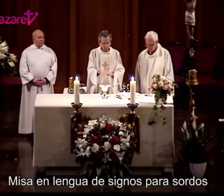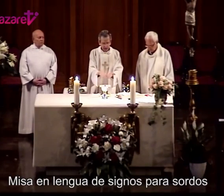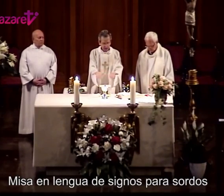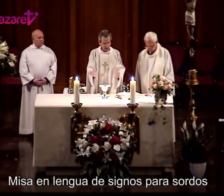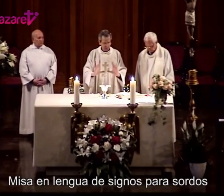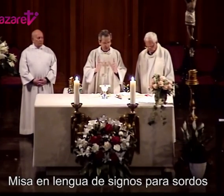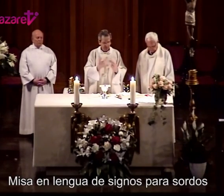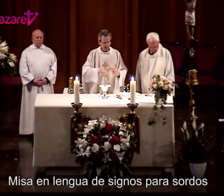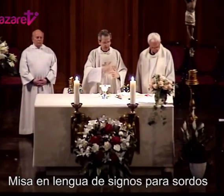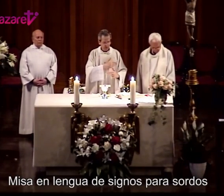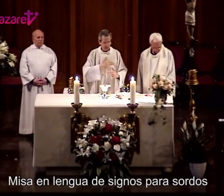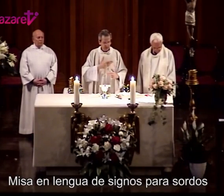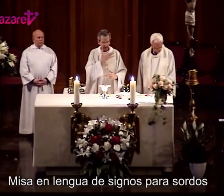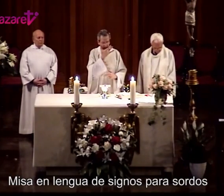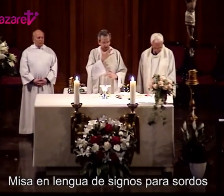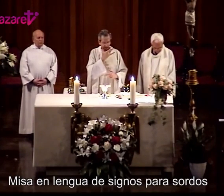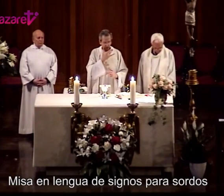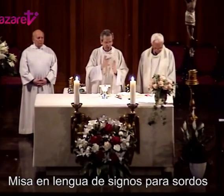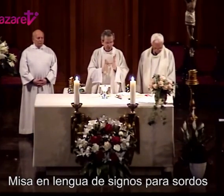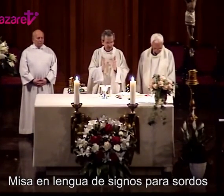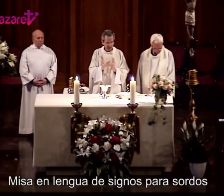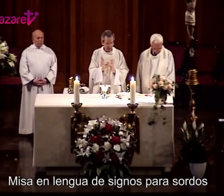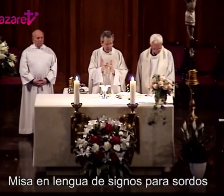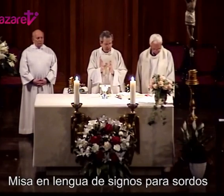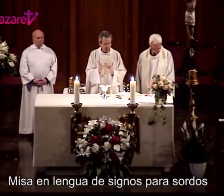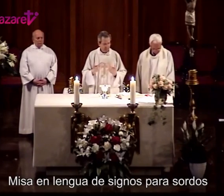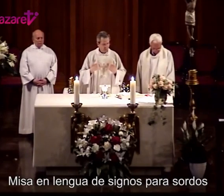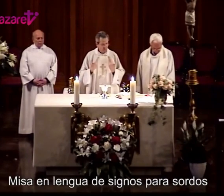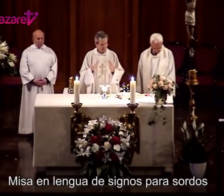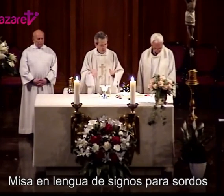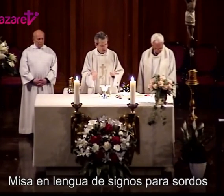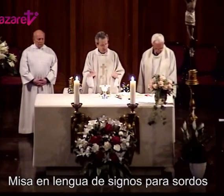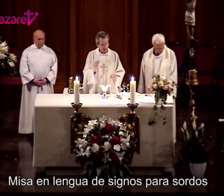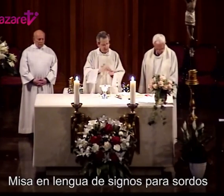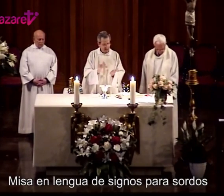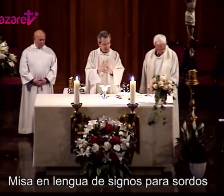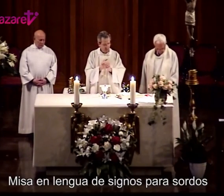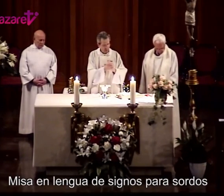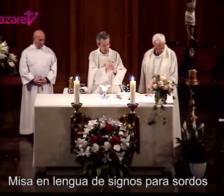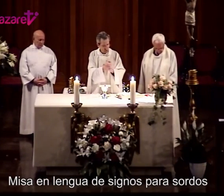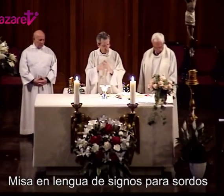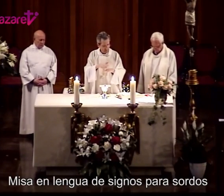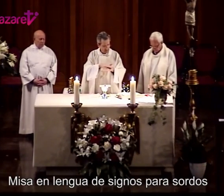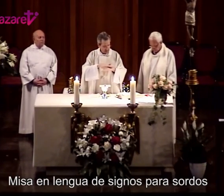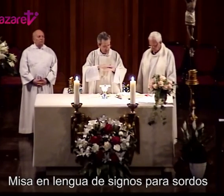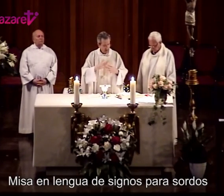mirada sobre la ofrenda de tu Iglesia y reconoce en ella la víctima por cuya inmolación quisiste devolvernos tu amistad, para